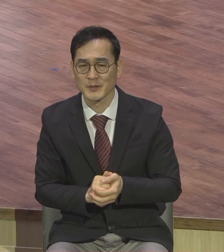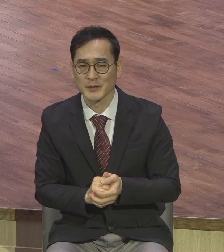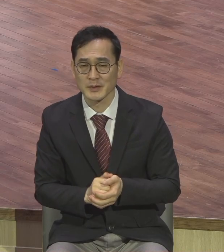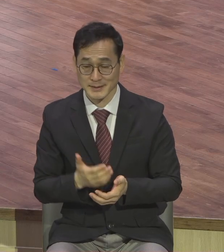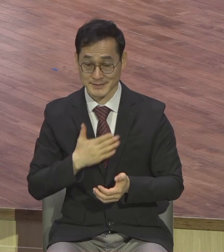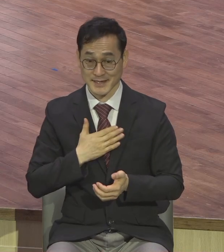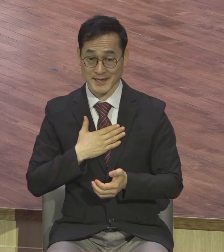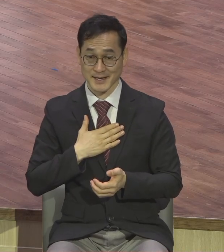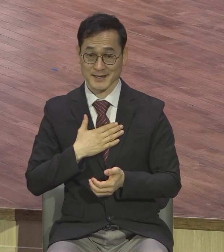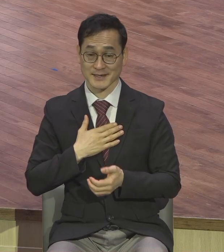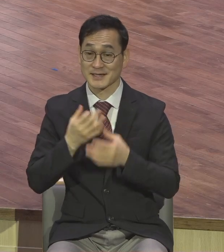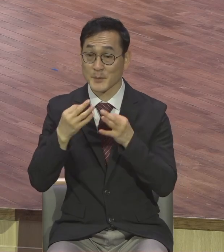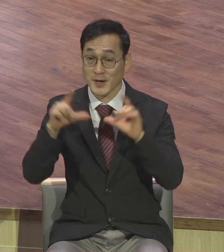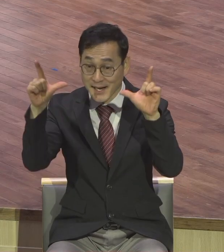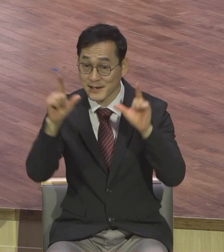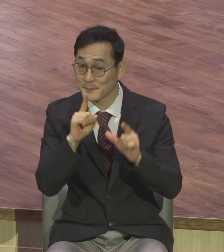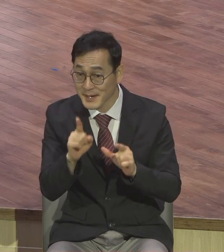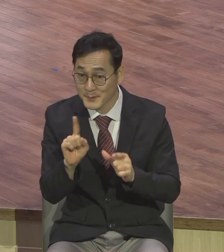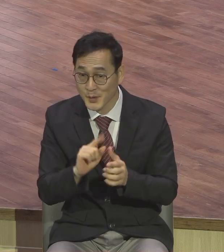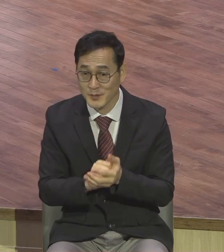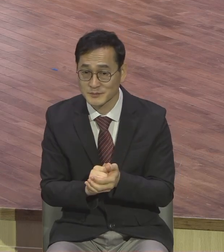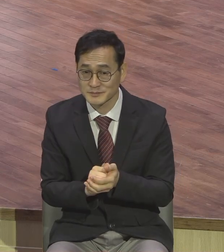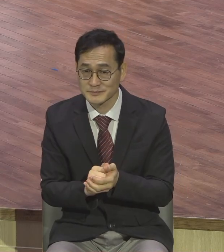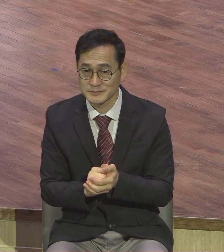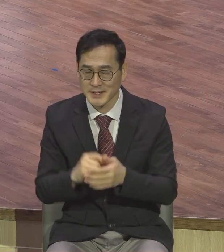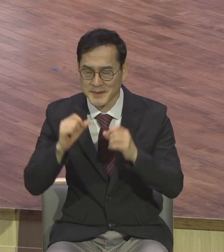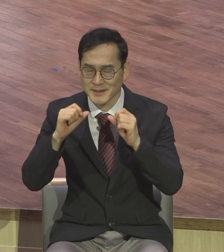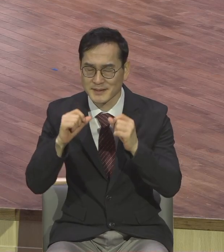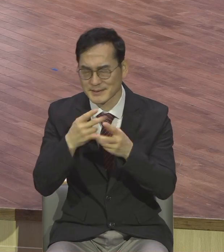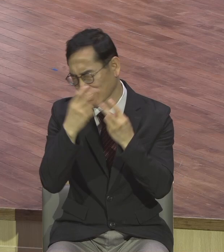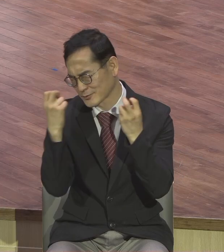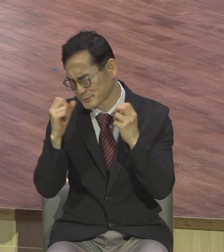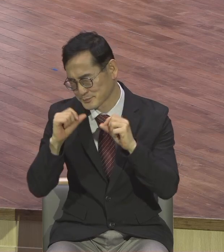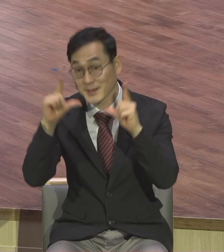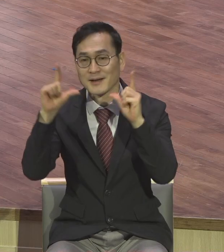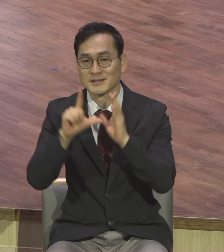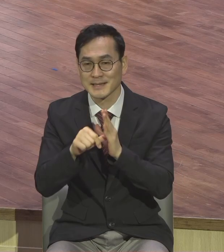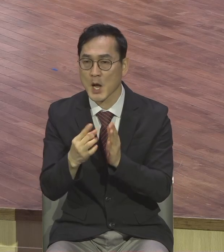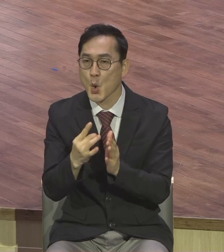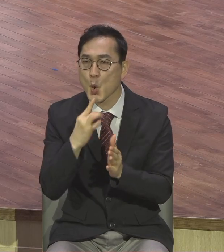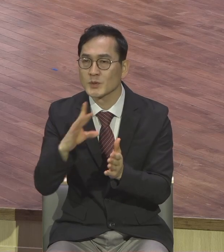때. 오직 그리스도. 아멘.